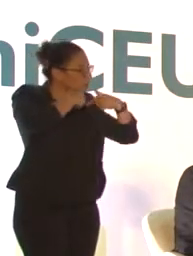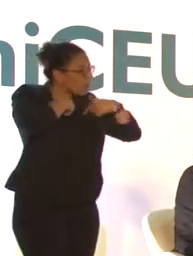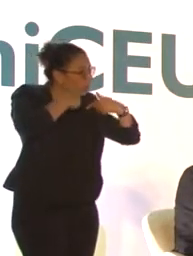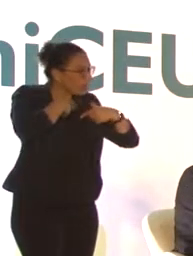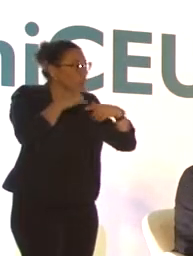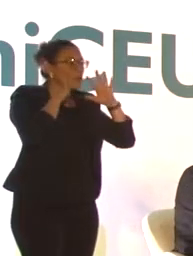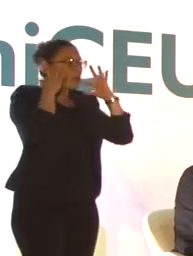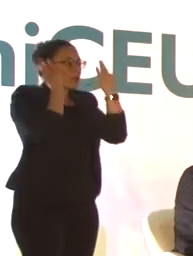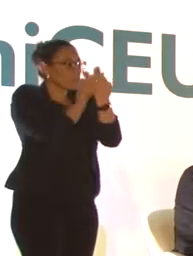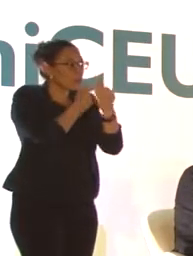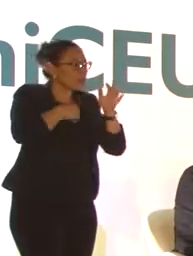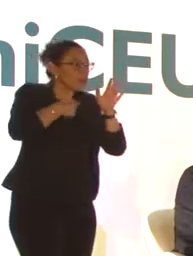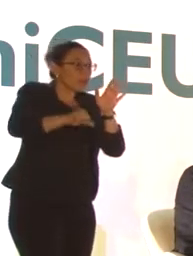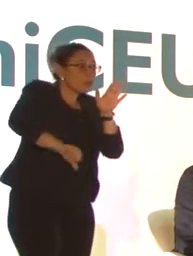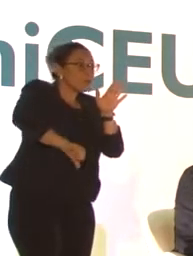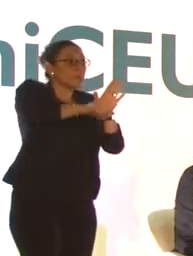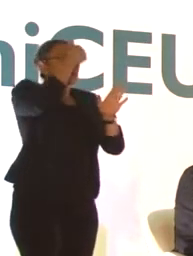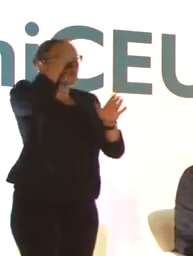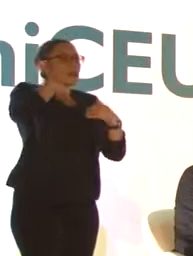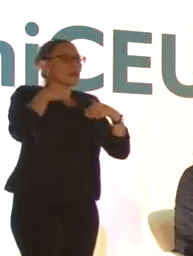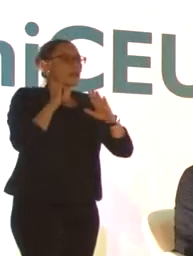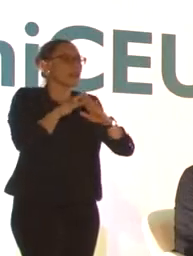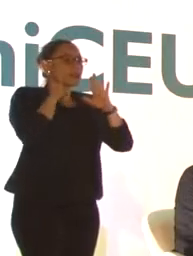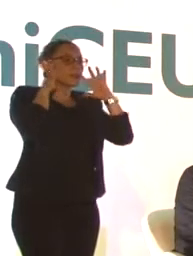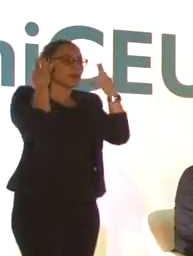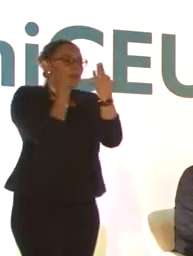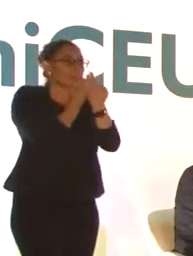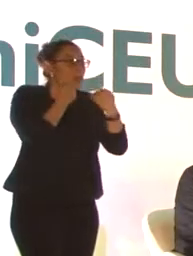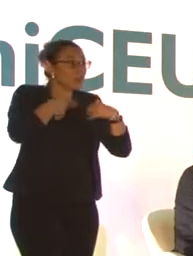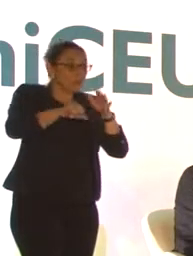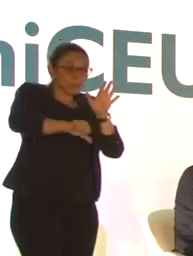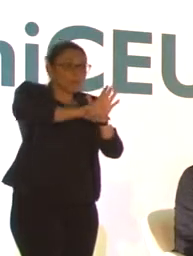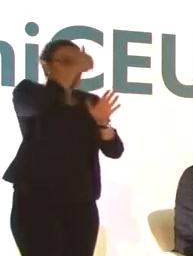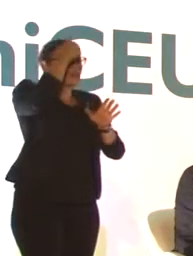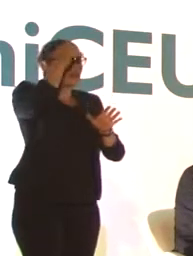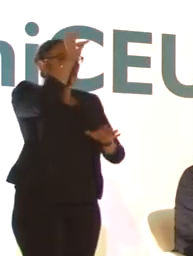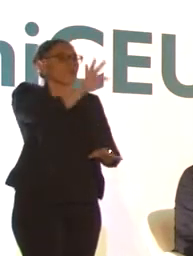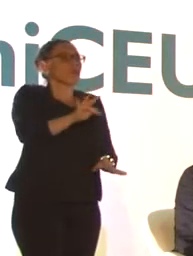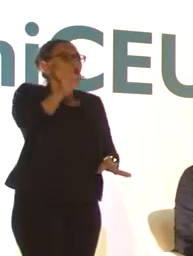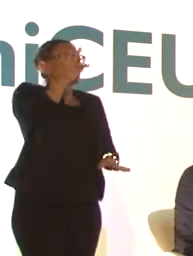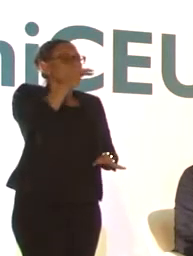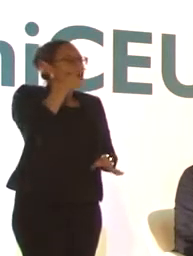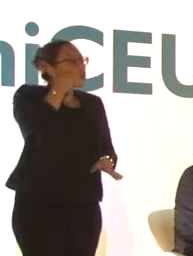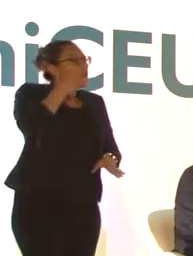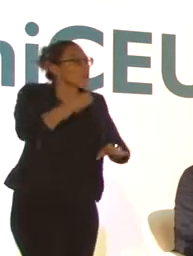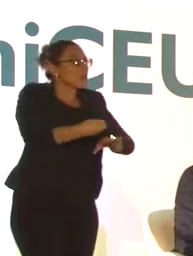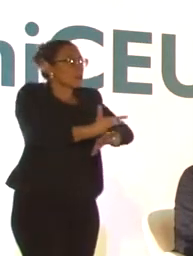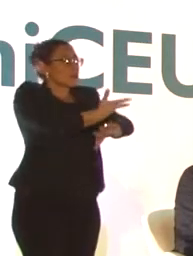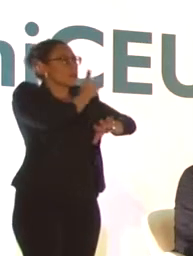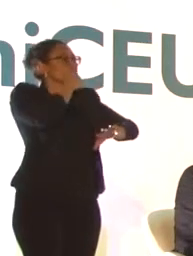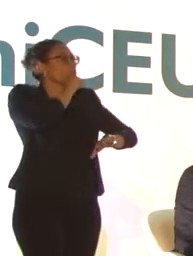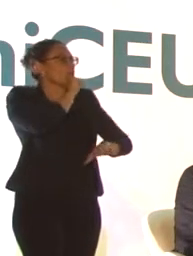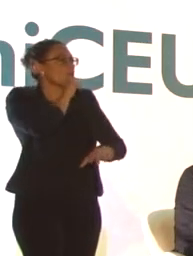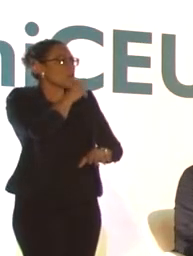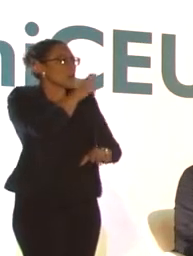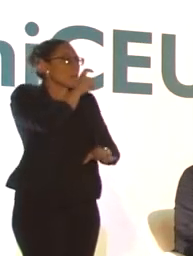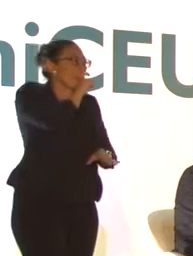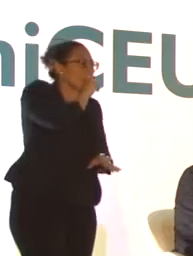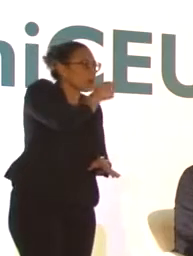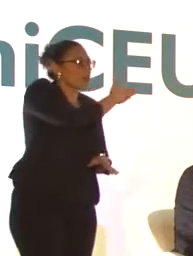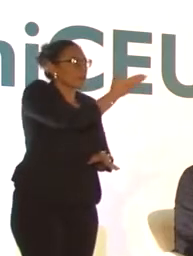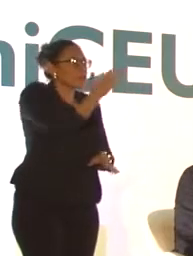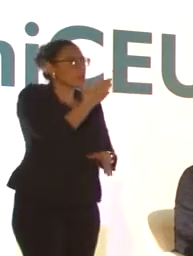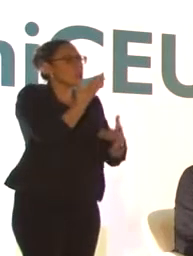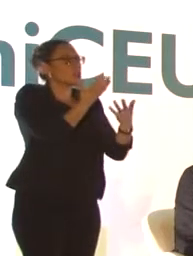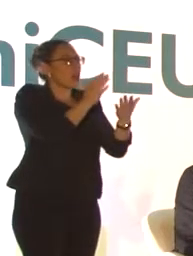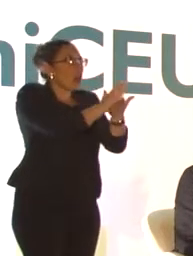faculdade. Mas a emoção do meu pai, como foi a emoção dos pais de vocês, quando vocês fizeram, alguns aqui já têm uma faculdade,